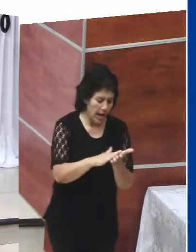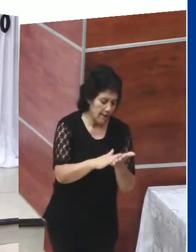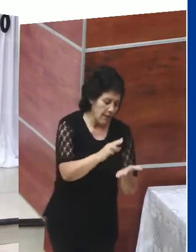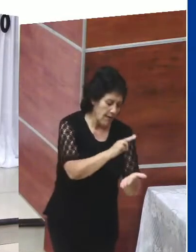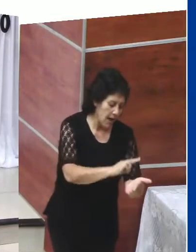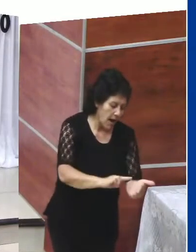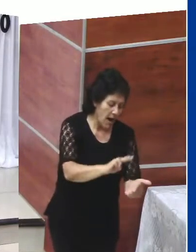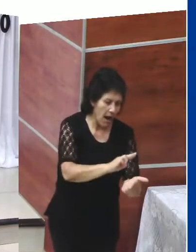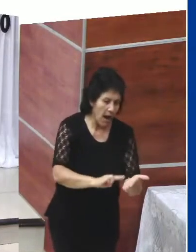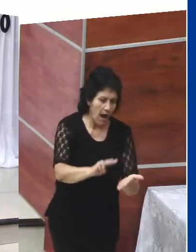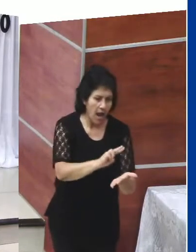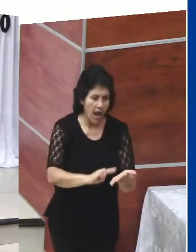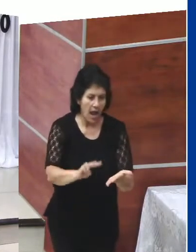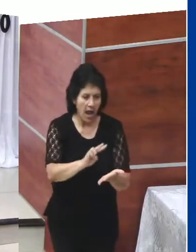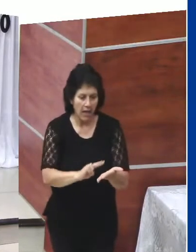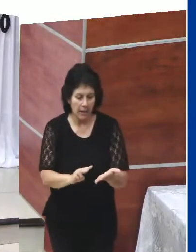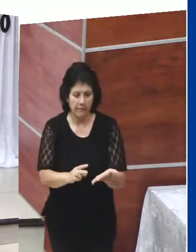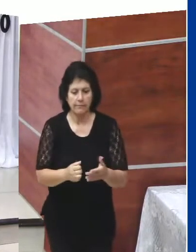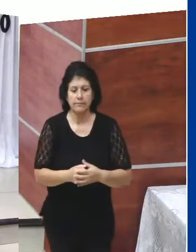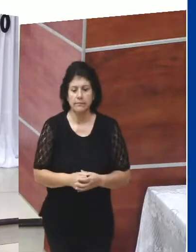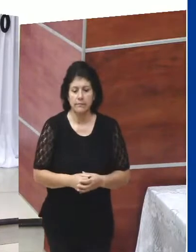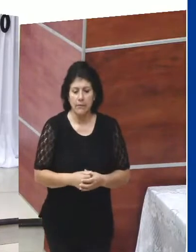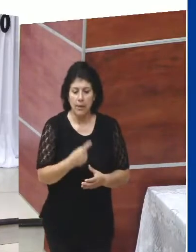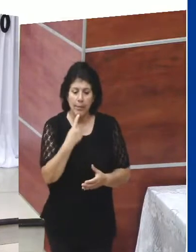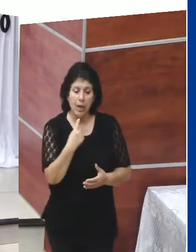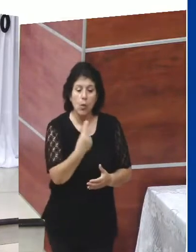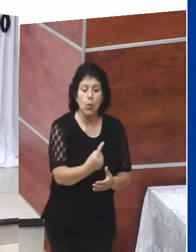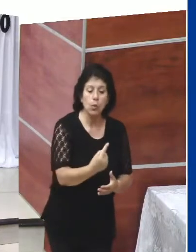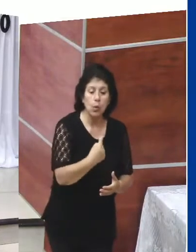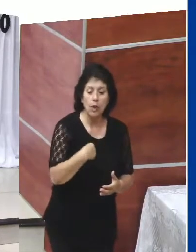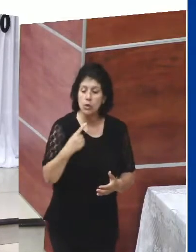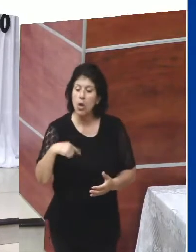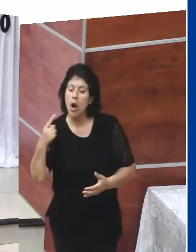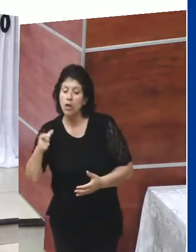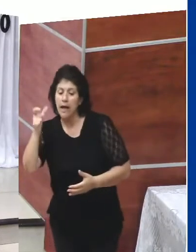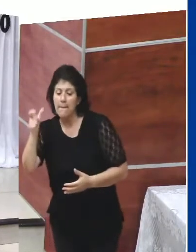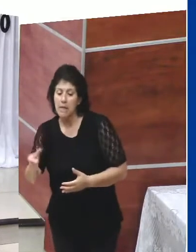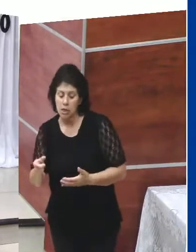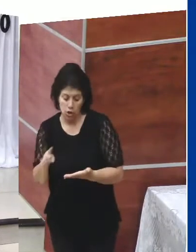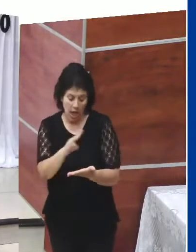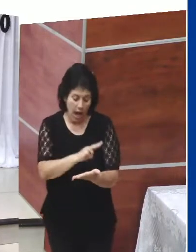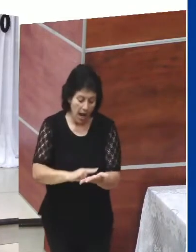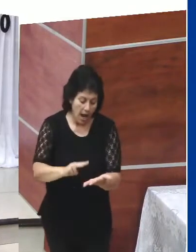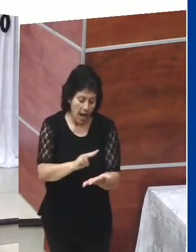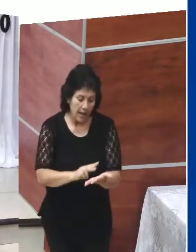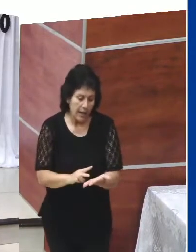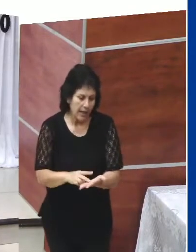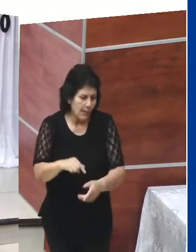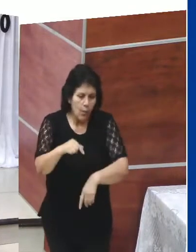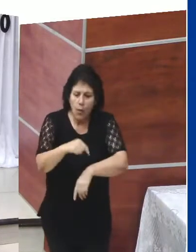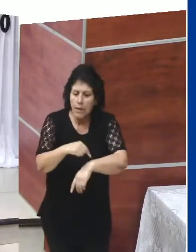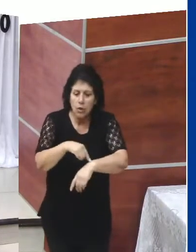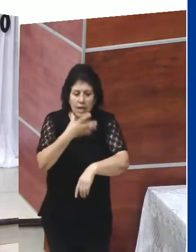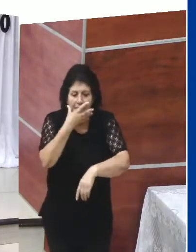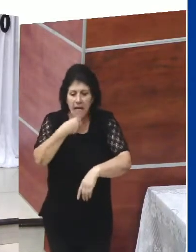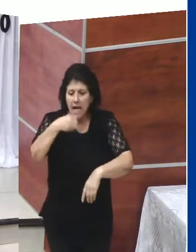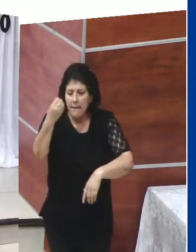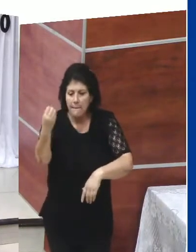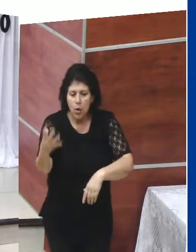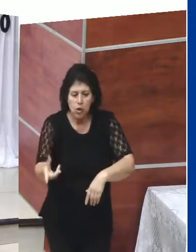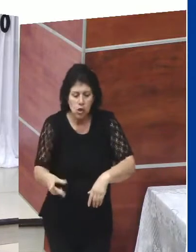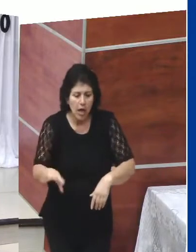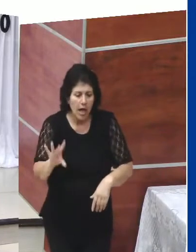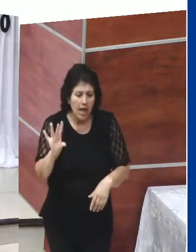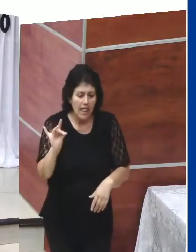otra persona? Qué momento más hermoso por más difícil que